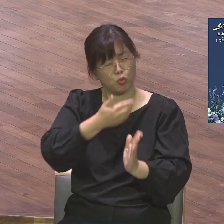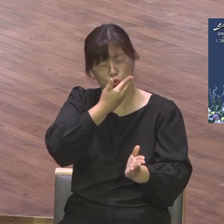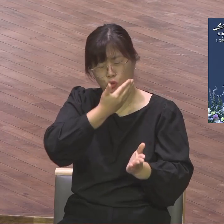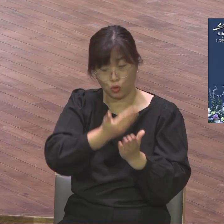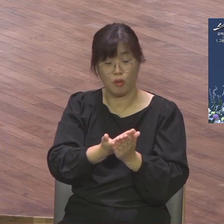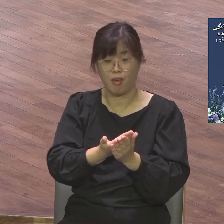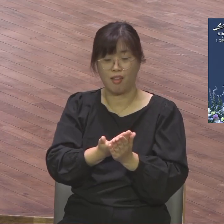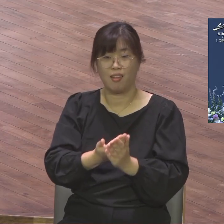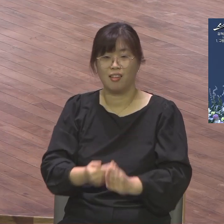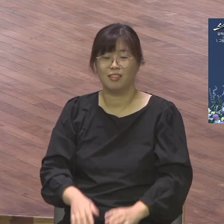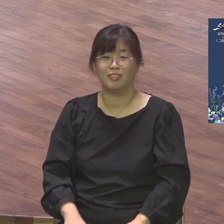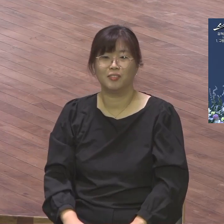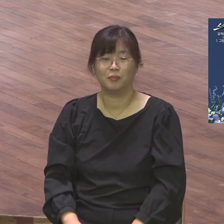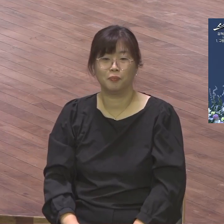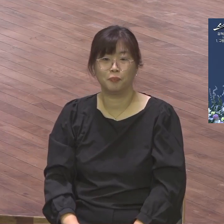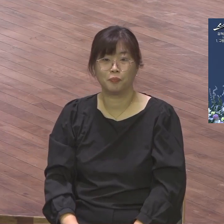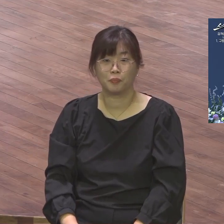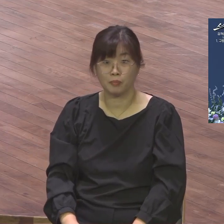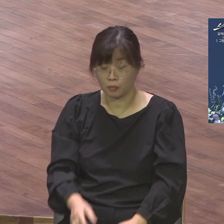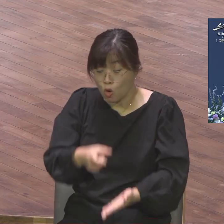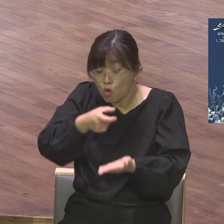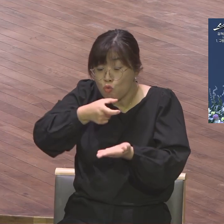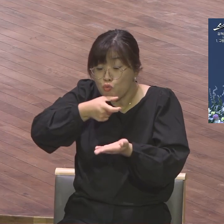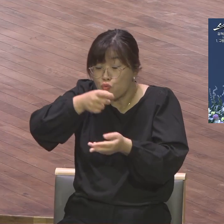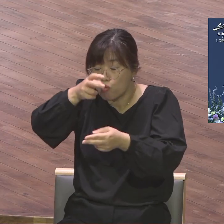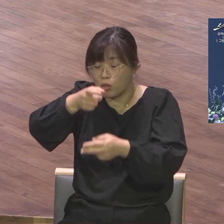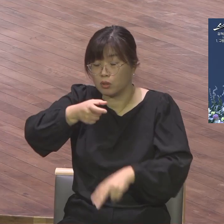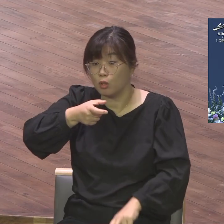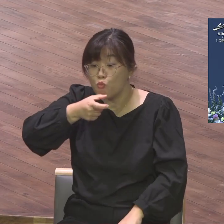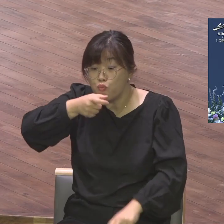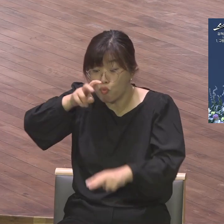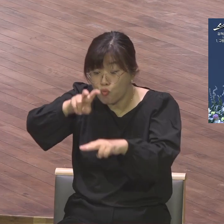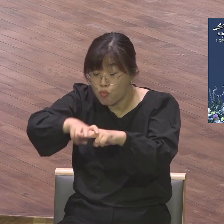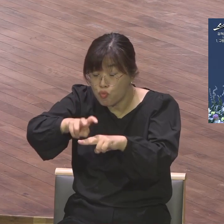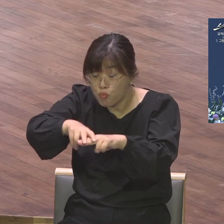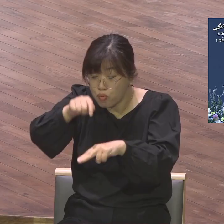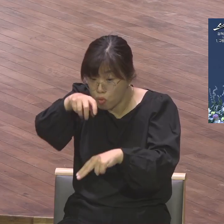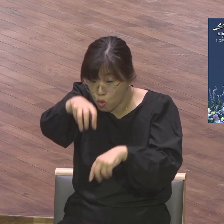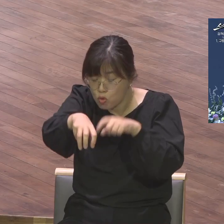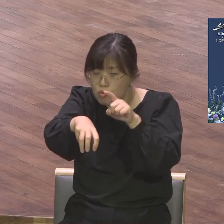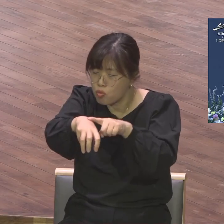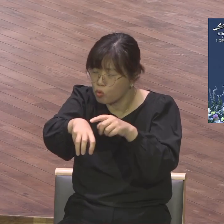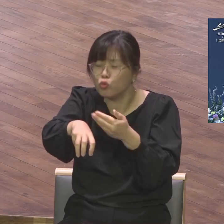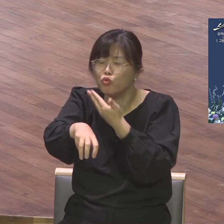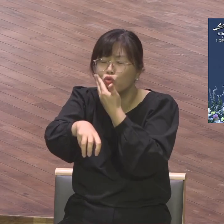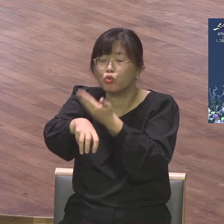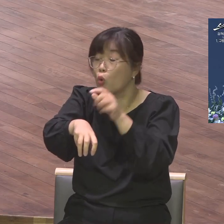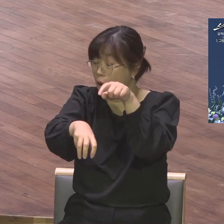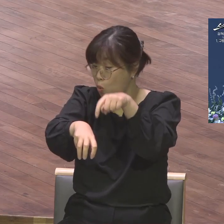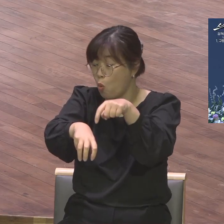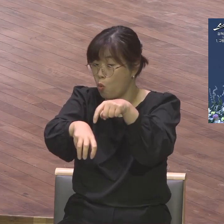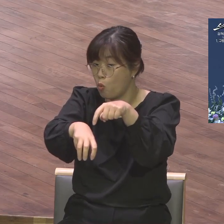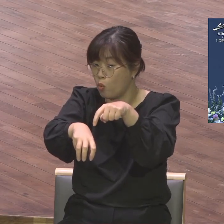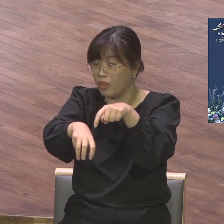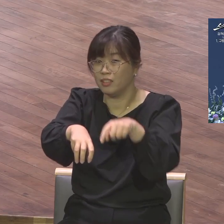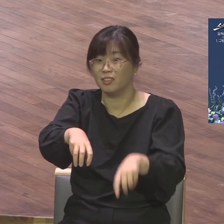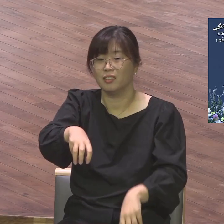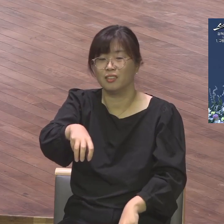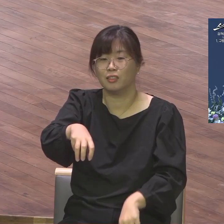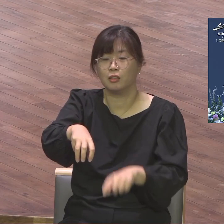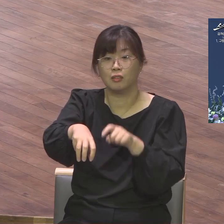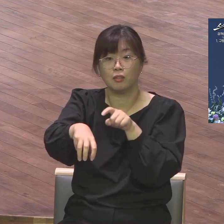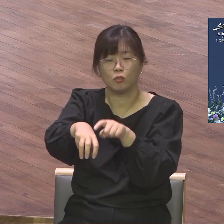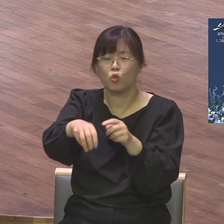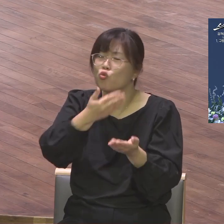그래서 성경을 보면요. 우물과 관련된 말이 성경이 이스라엘 역사니까요. 이스라엘 문화니까